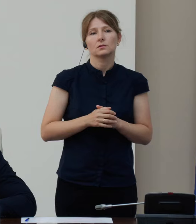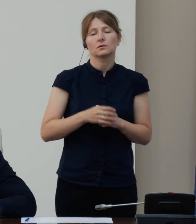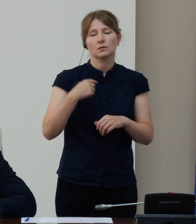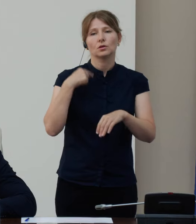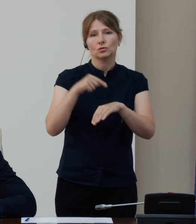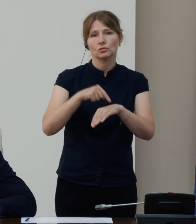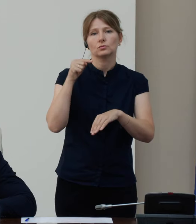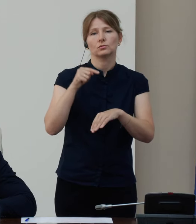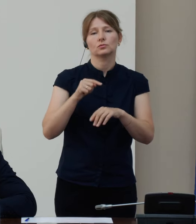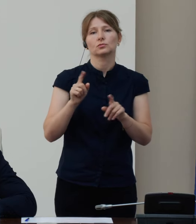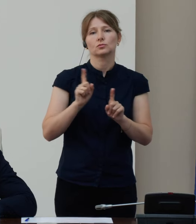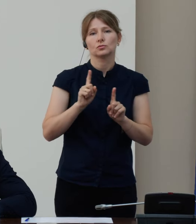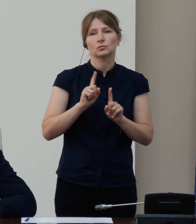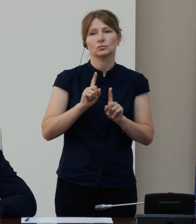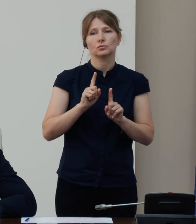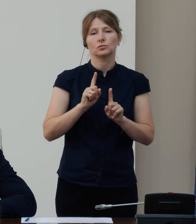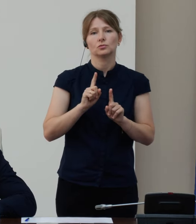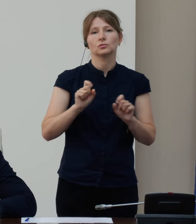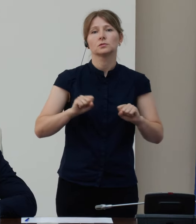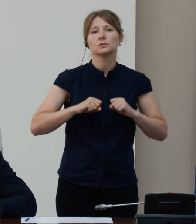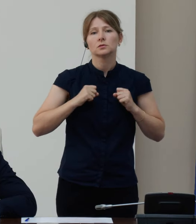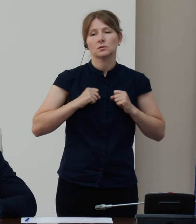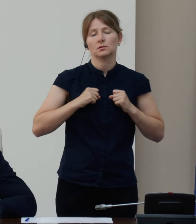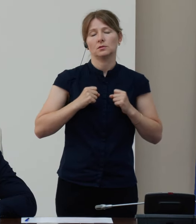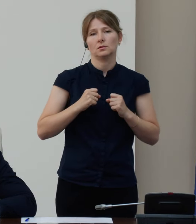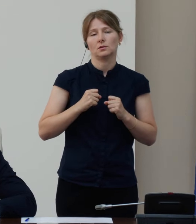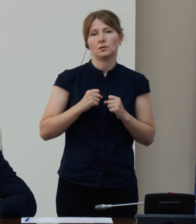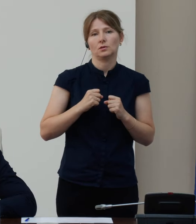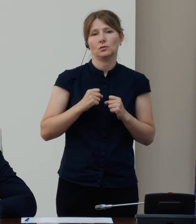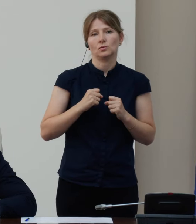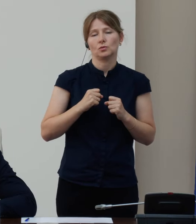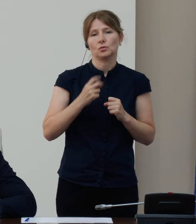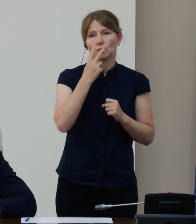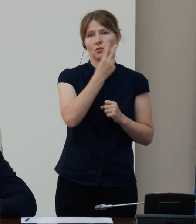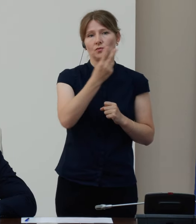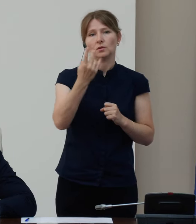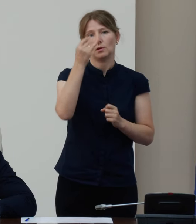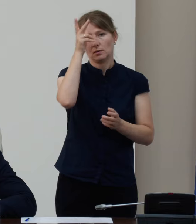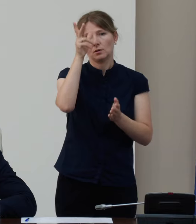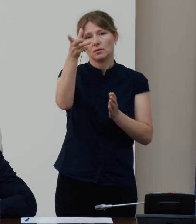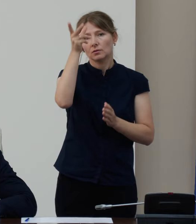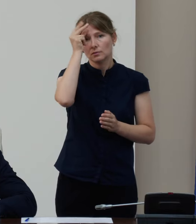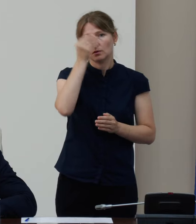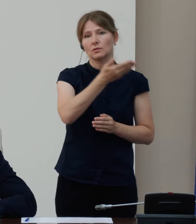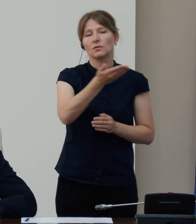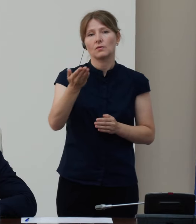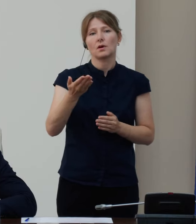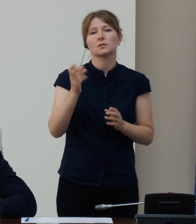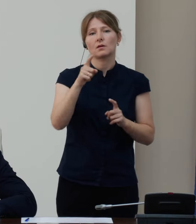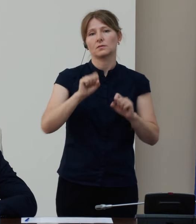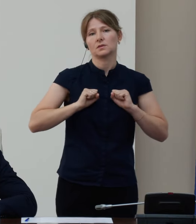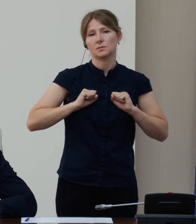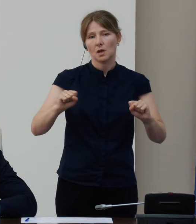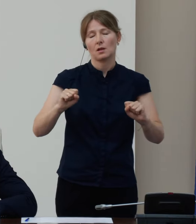sunt recunoscător și încerc să învăț din curajul de care dau dovadă în fiecare